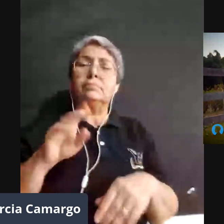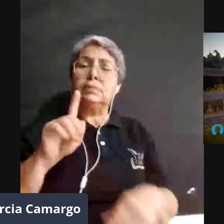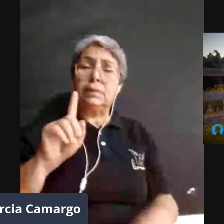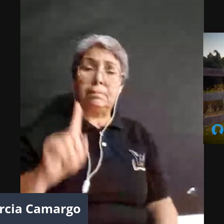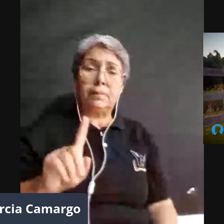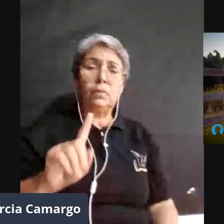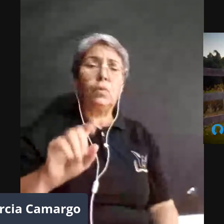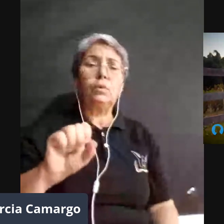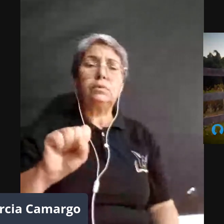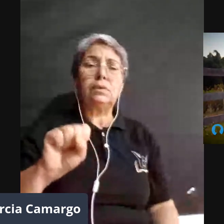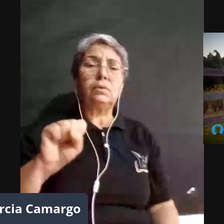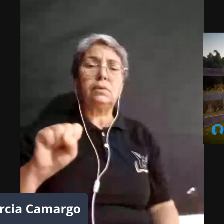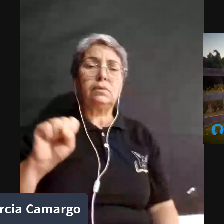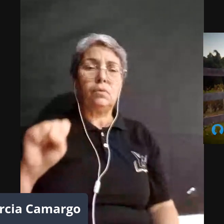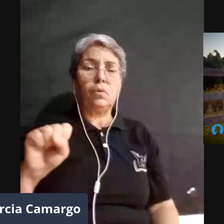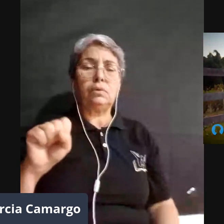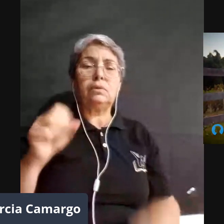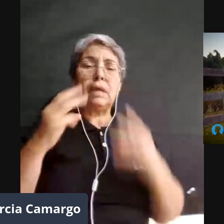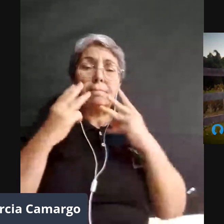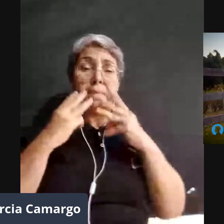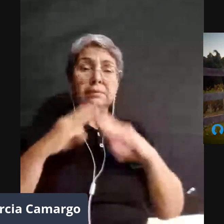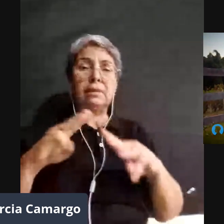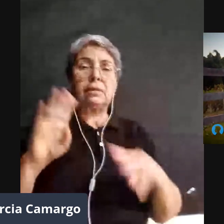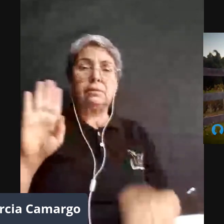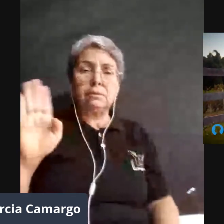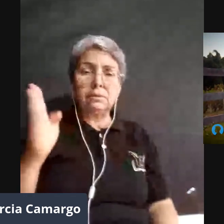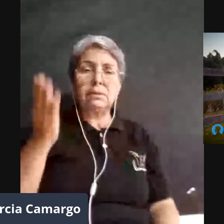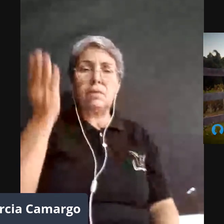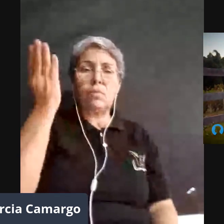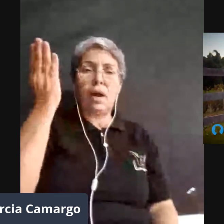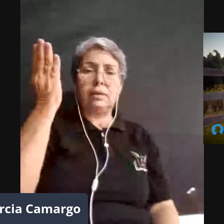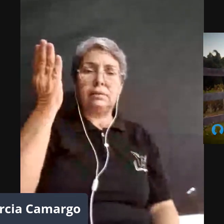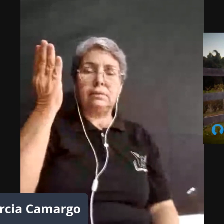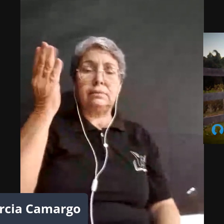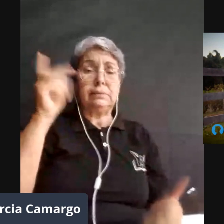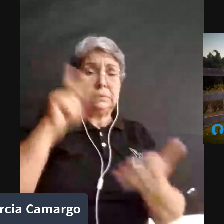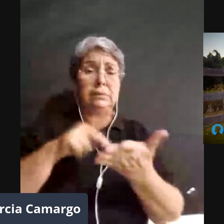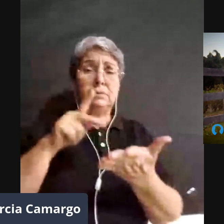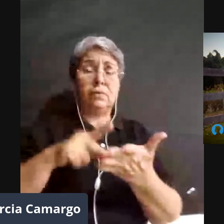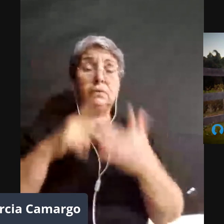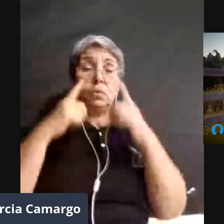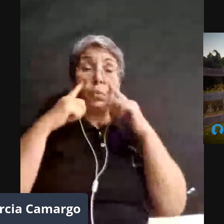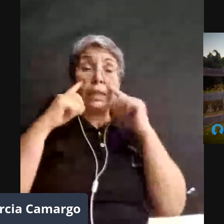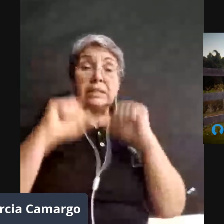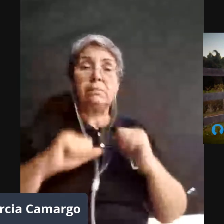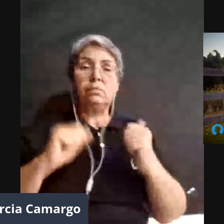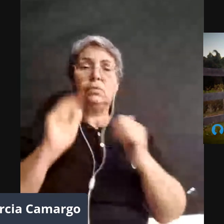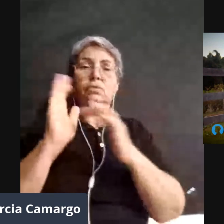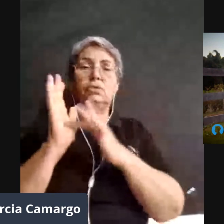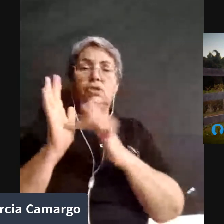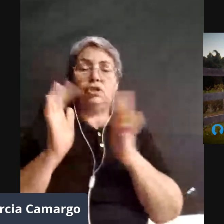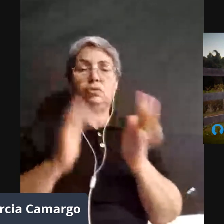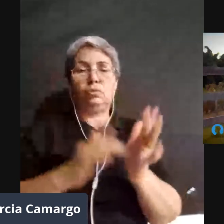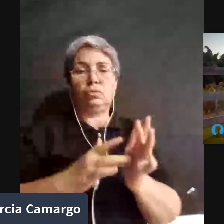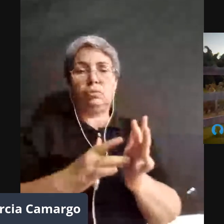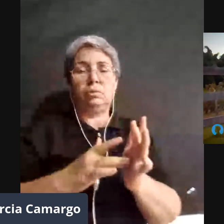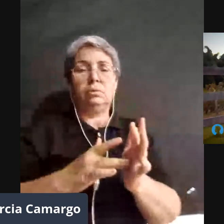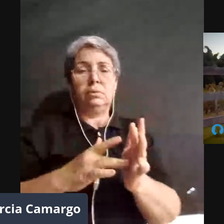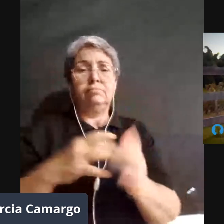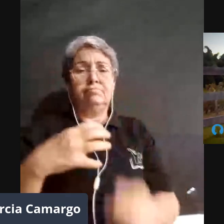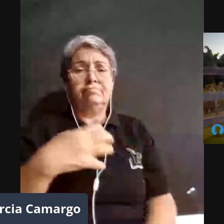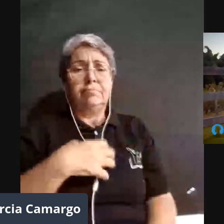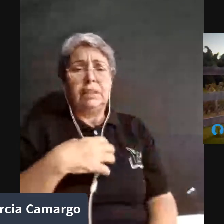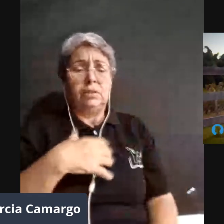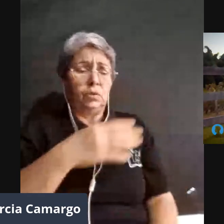profecia, como sendo de fato o testemunho de Jesus. Vocês sabem, meus irmãos, que em seu impacto sobre corações